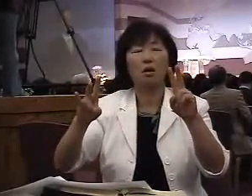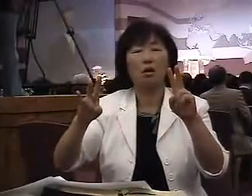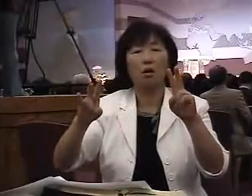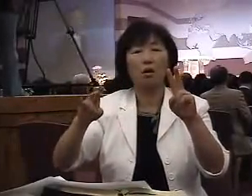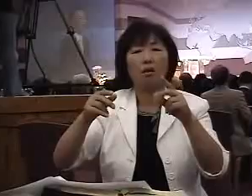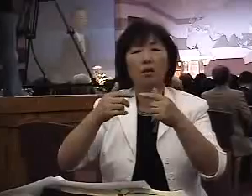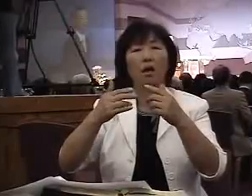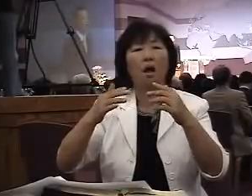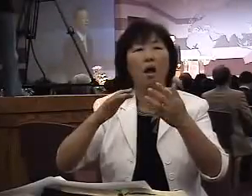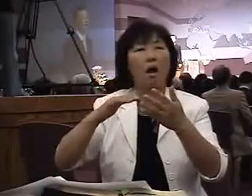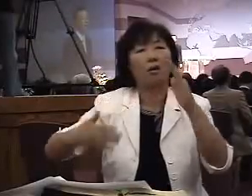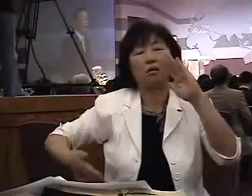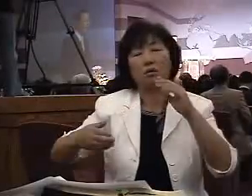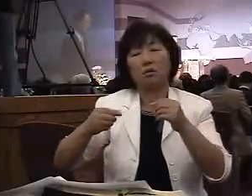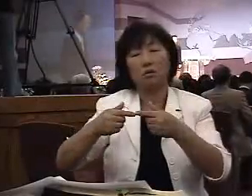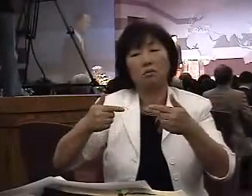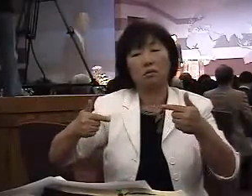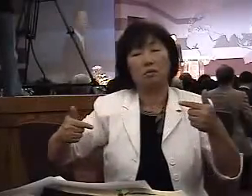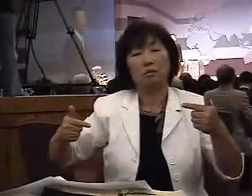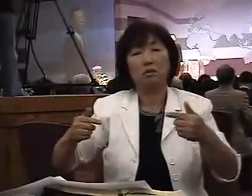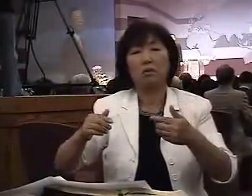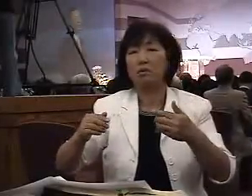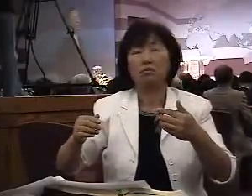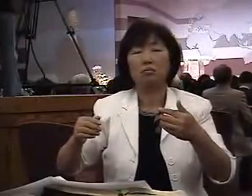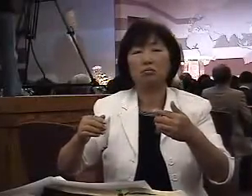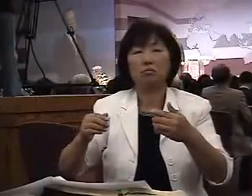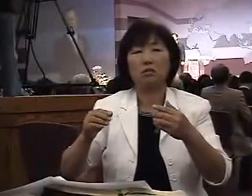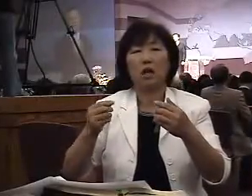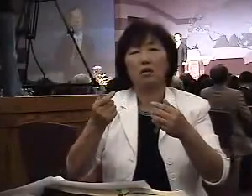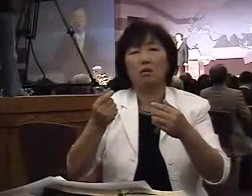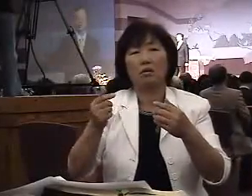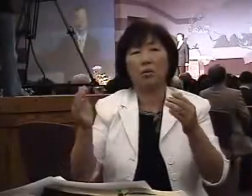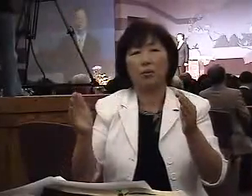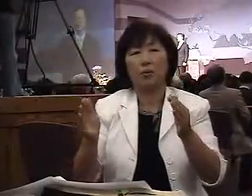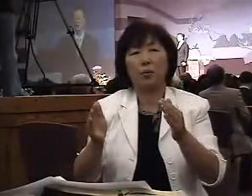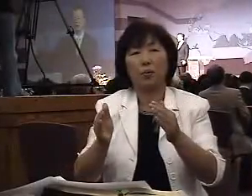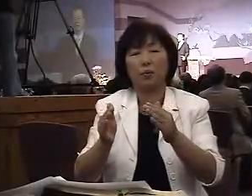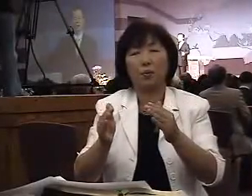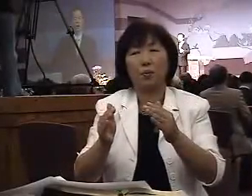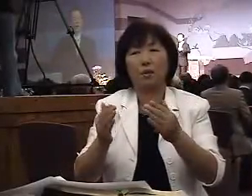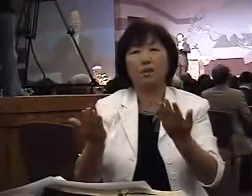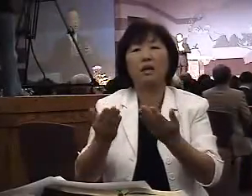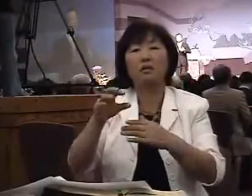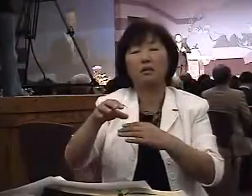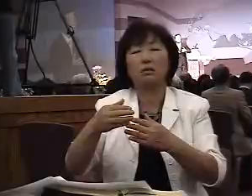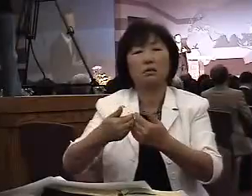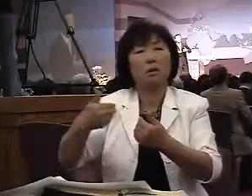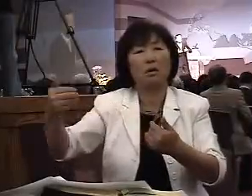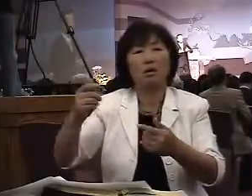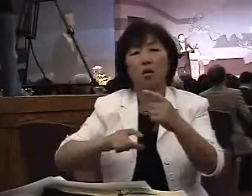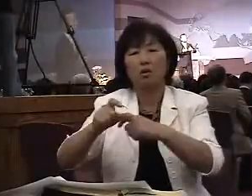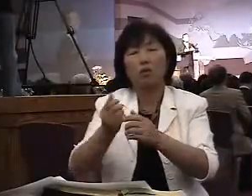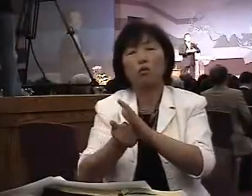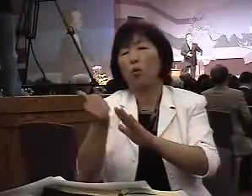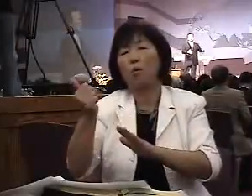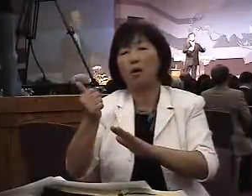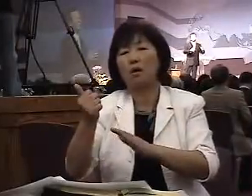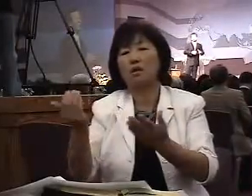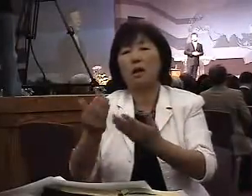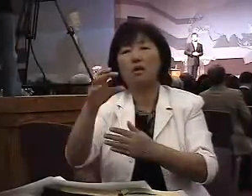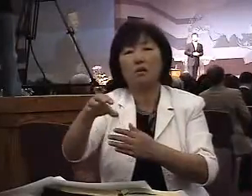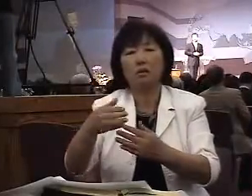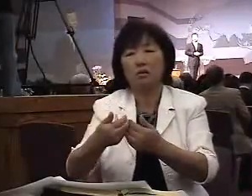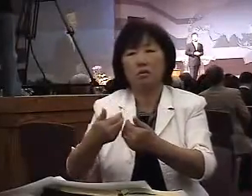있는 1.5세, 2세들이 계속해서 교회를 떠나고 있습니다. 사역지를 떠나요. 더 이상 소망을 못 찾는지 사역지를